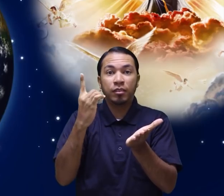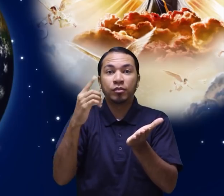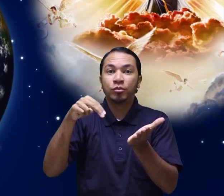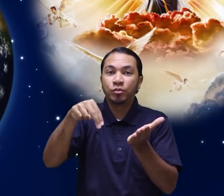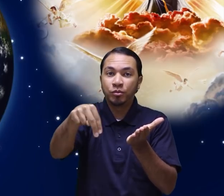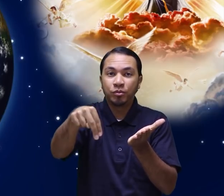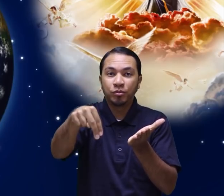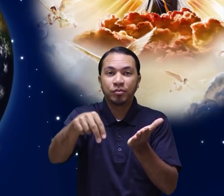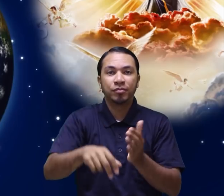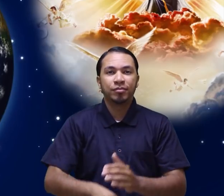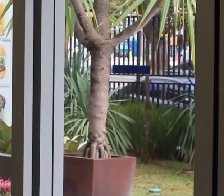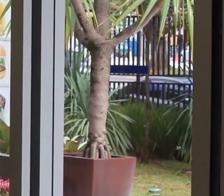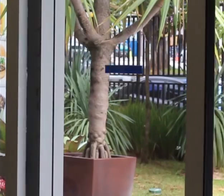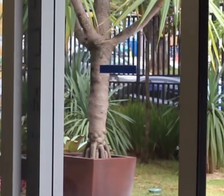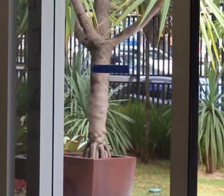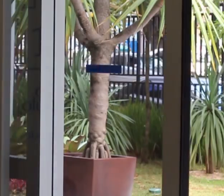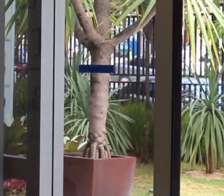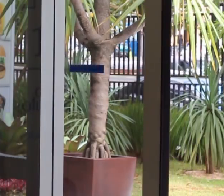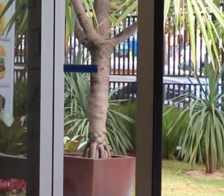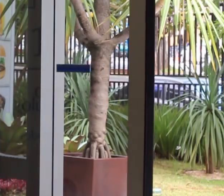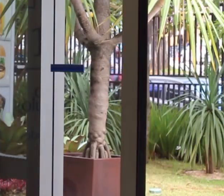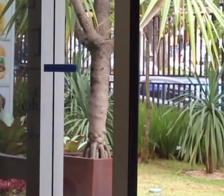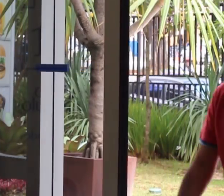e o tempo do fim.